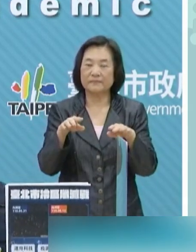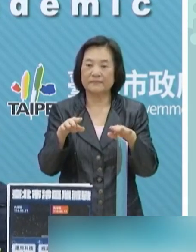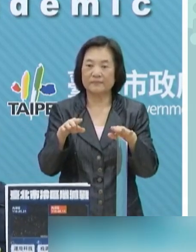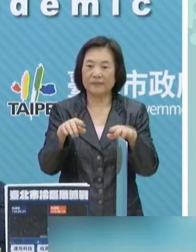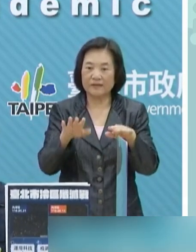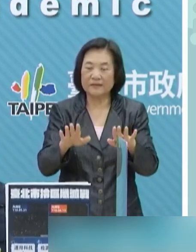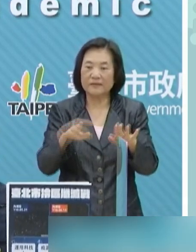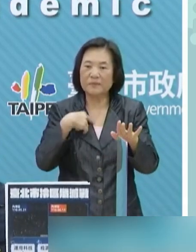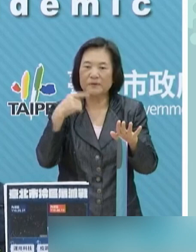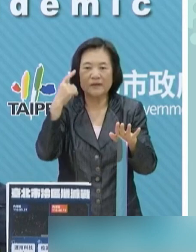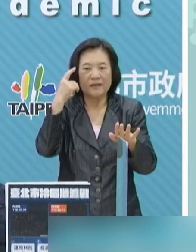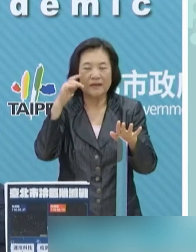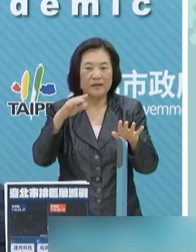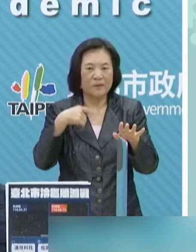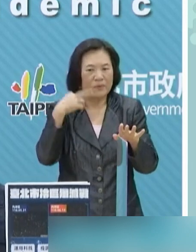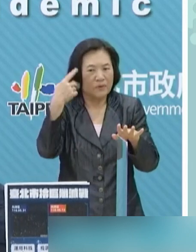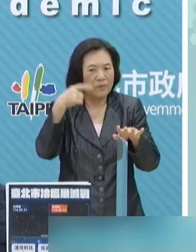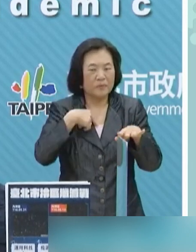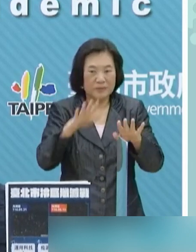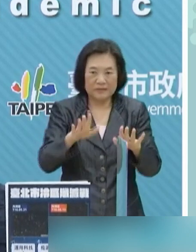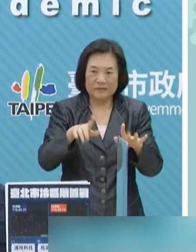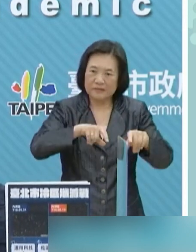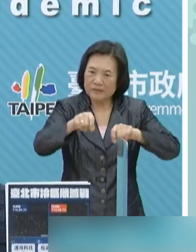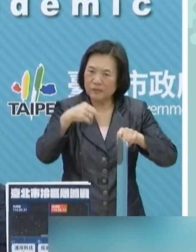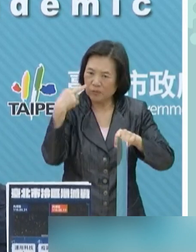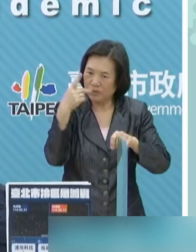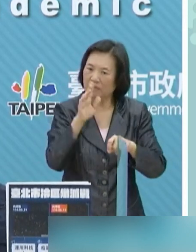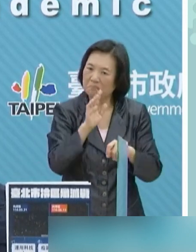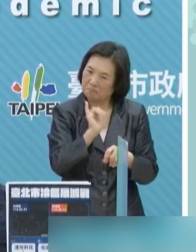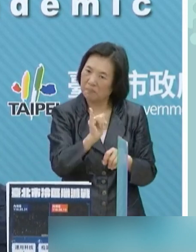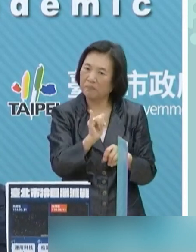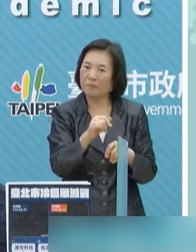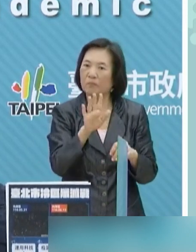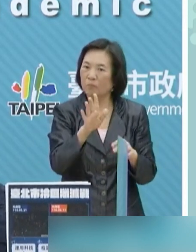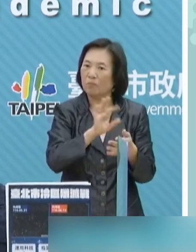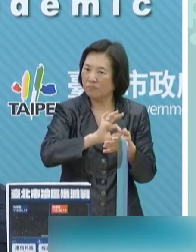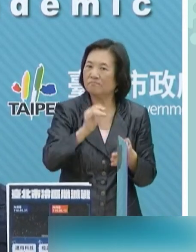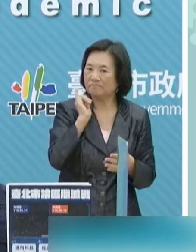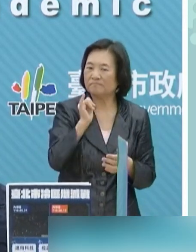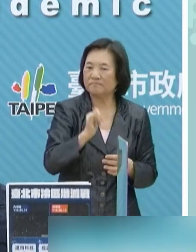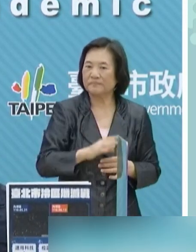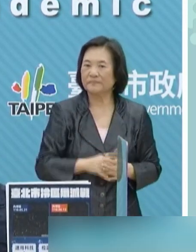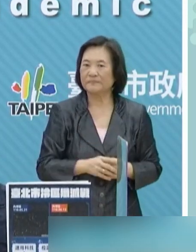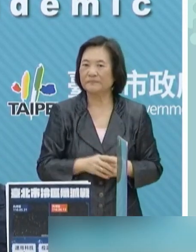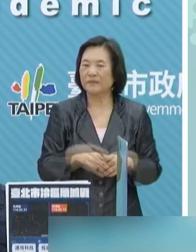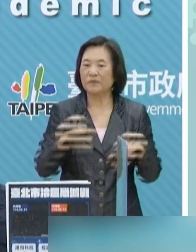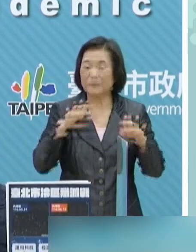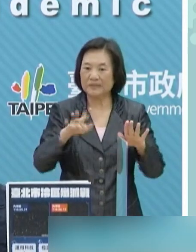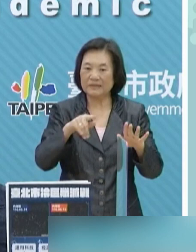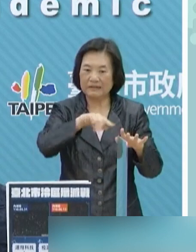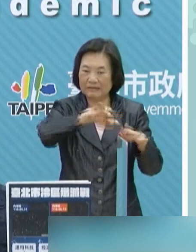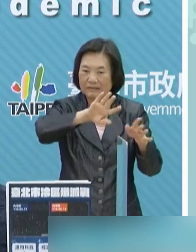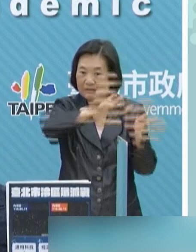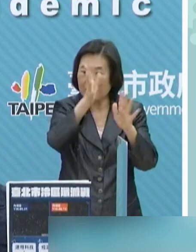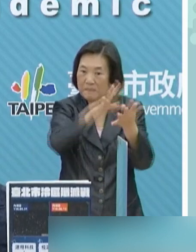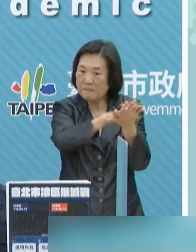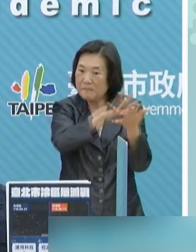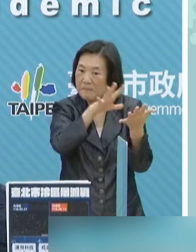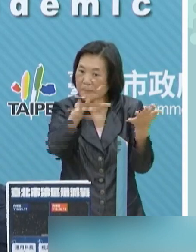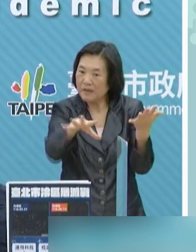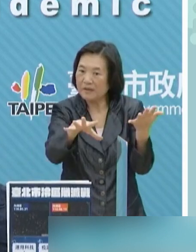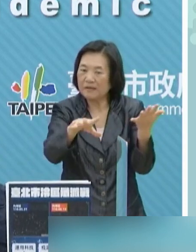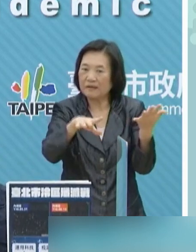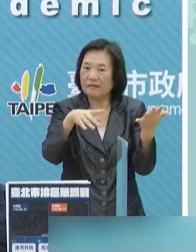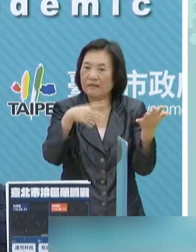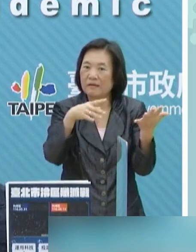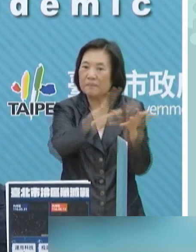个比较精确的方法啊。然后马上就，因为你精准筛检哦，马上框列